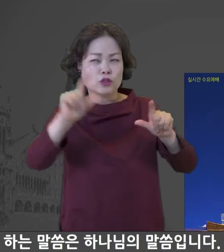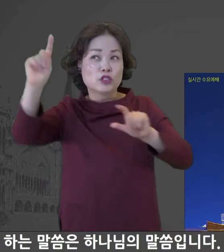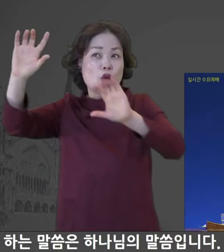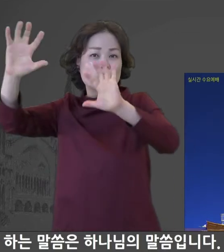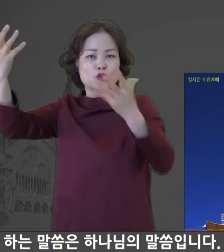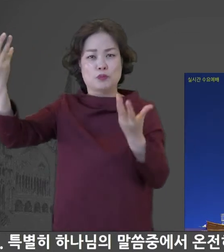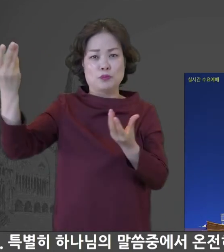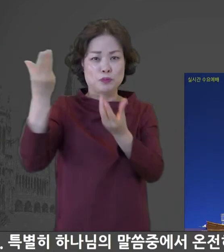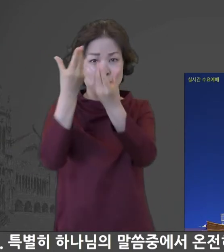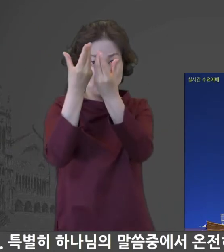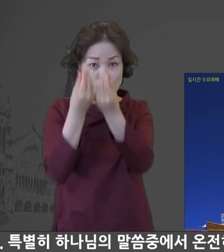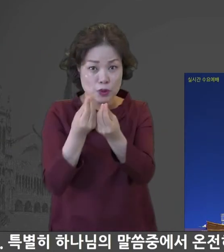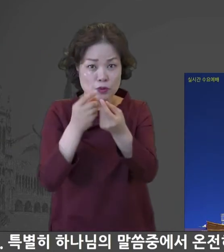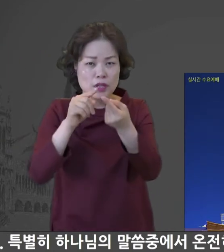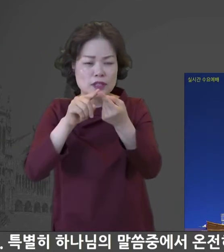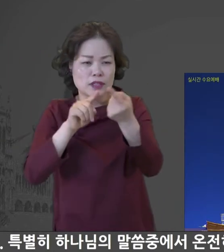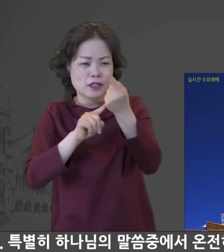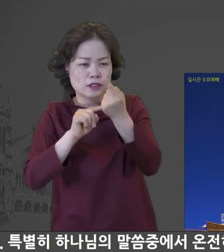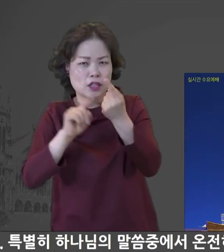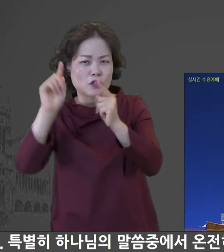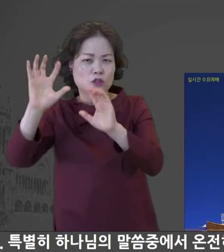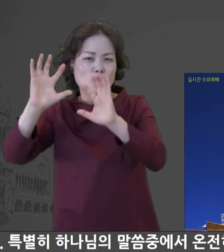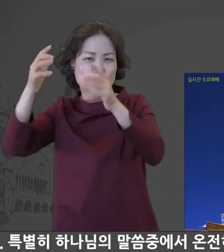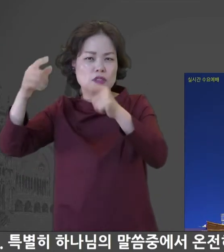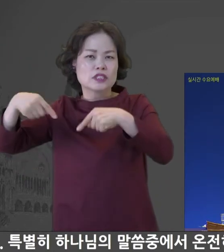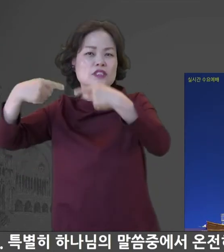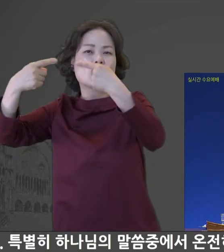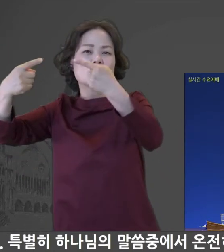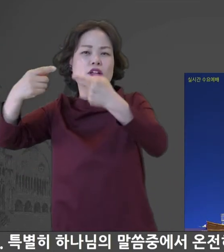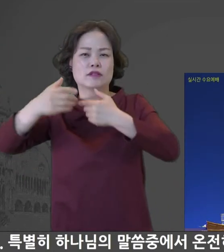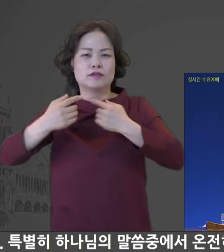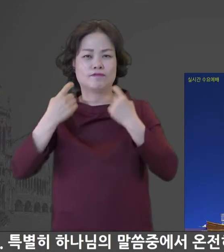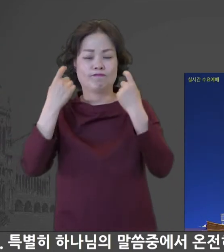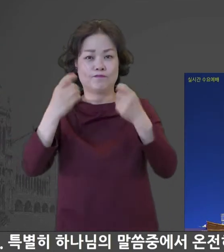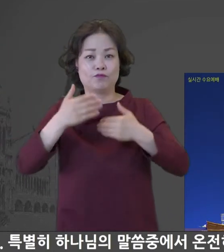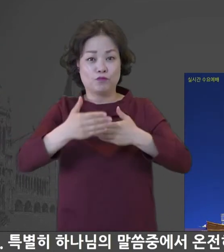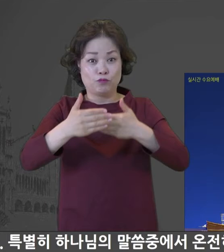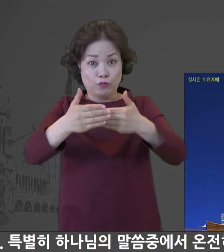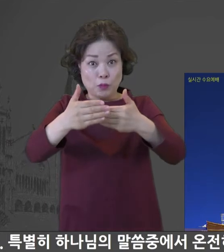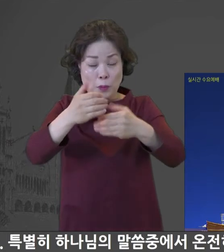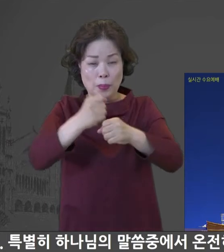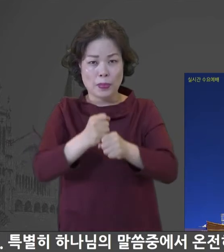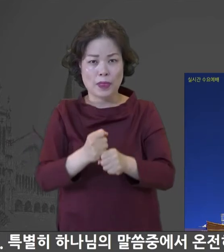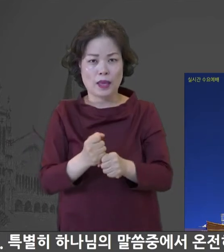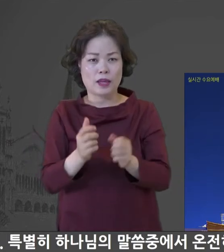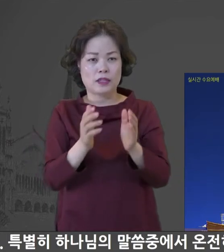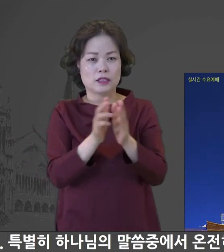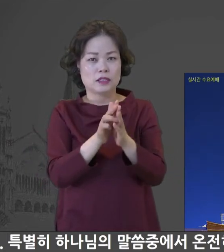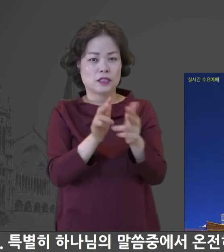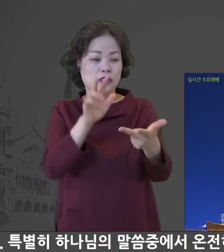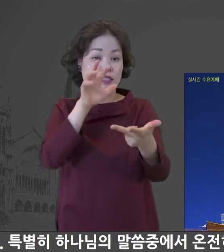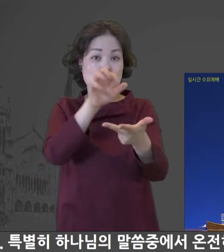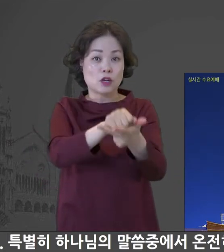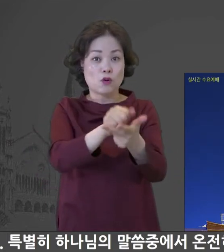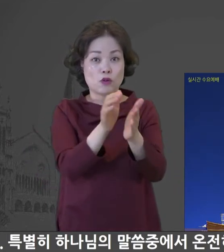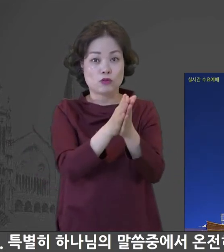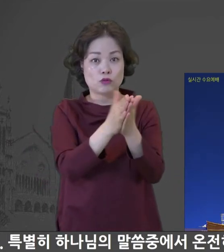천국으로 나아가는 여정으로 이렇게 책들을 보고 이 여호수아를 분석하는 것도 많이 있는데요,